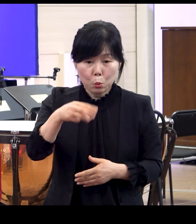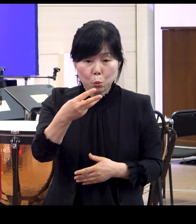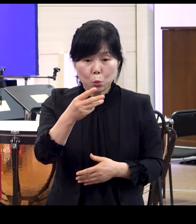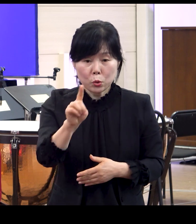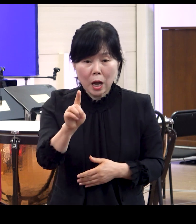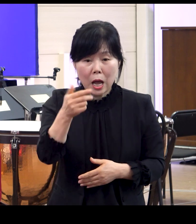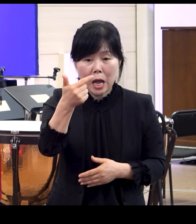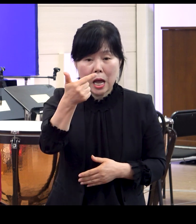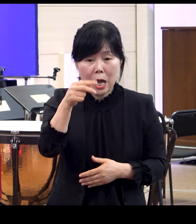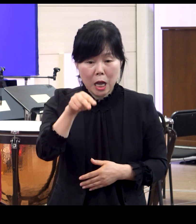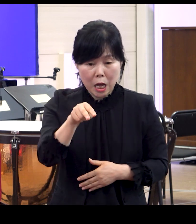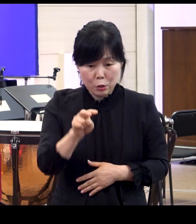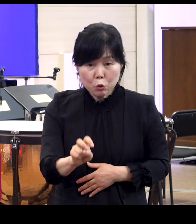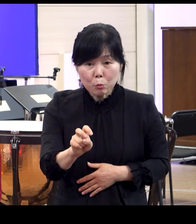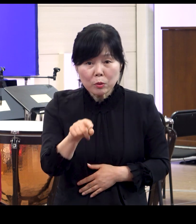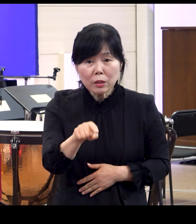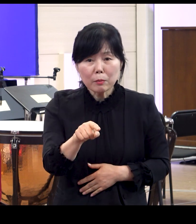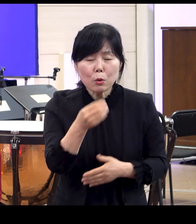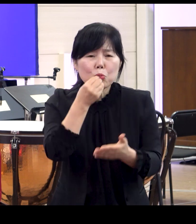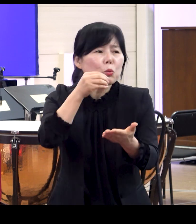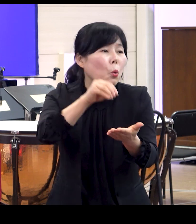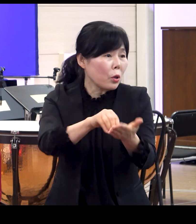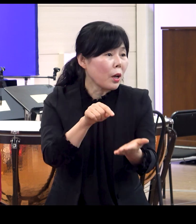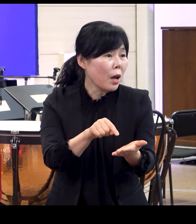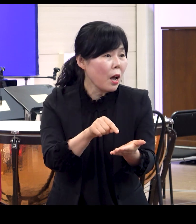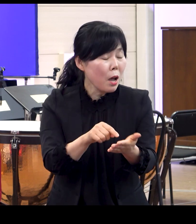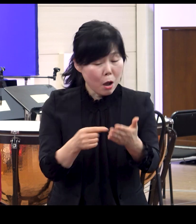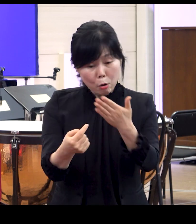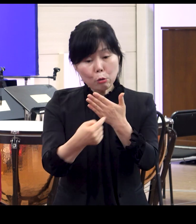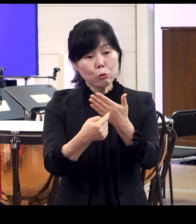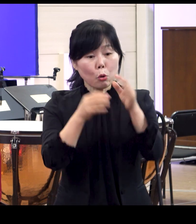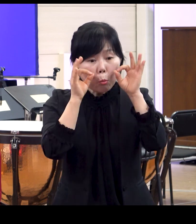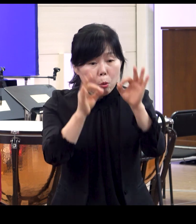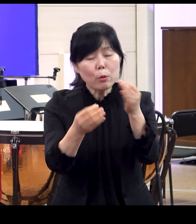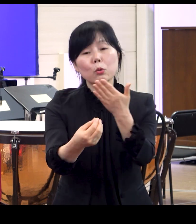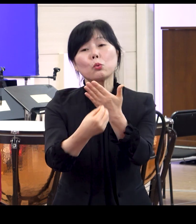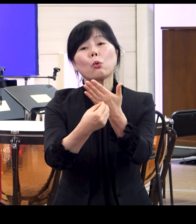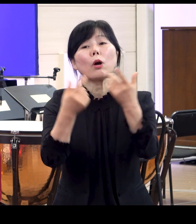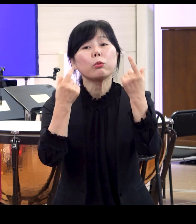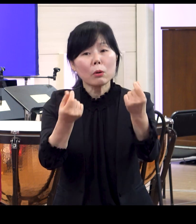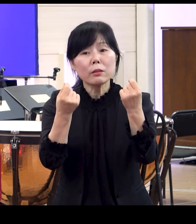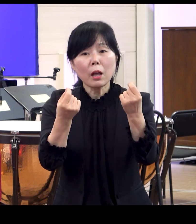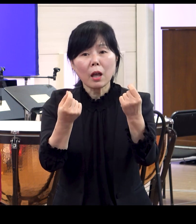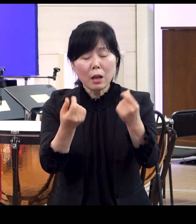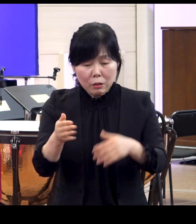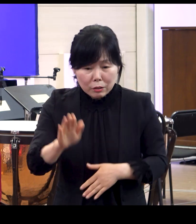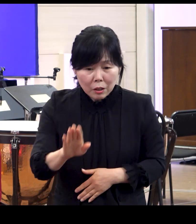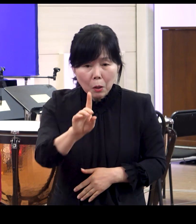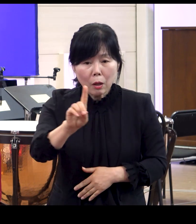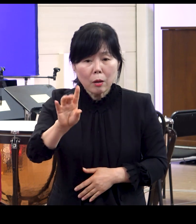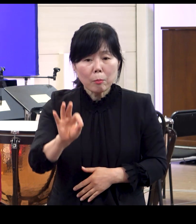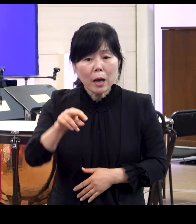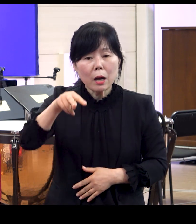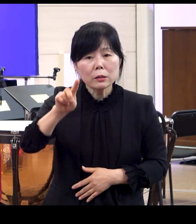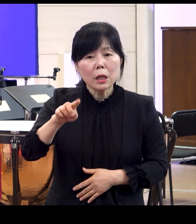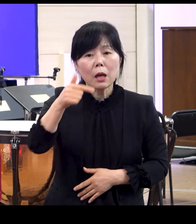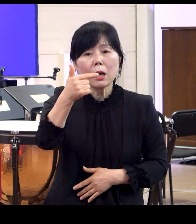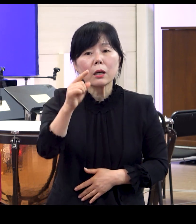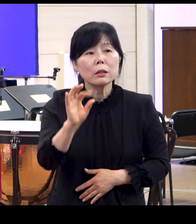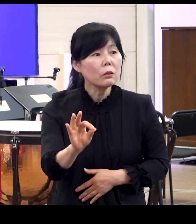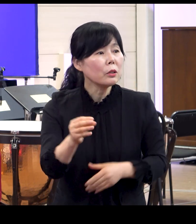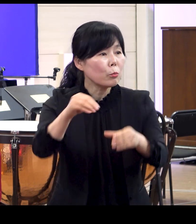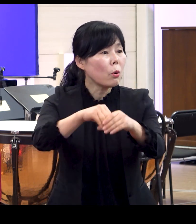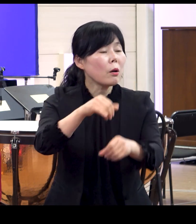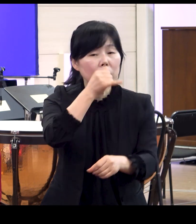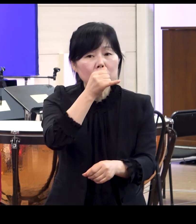돌이에요. 그냥 돌에 불과한 것처럼 보이지만, 그러나 그 안에 방사능을 분출하는 우라늄이 있기 때문에 결국 그것을